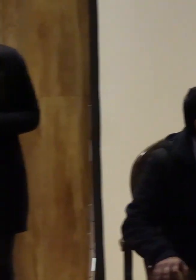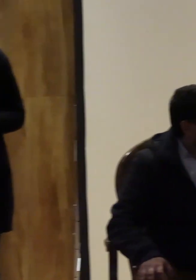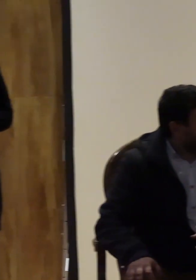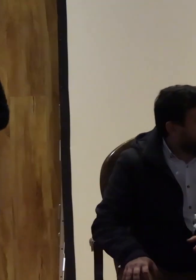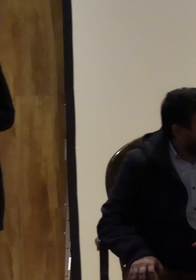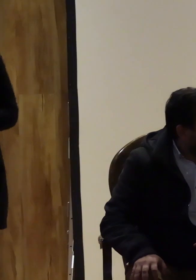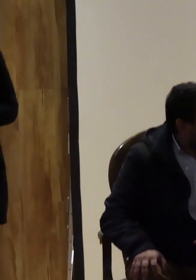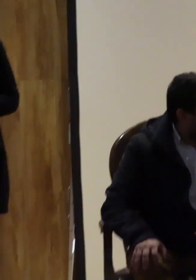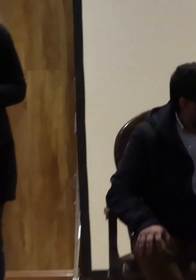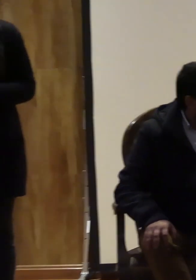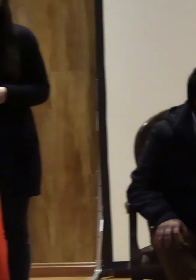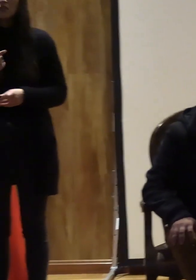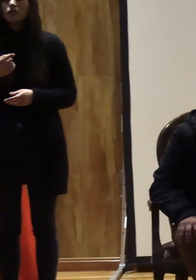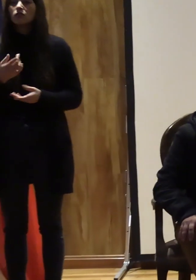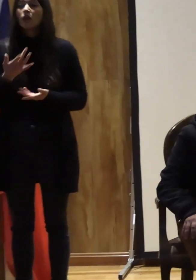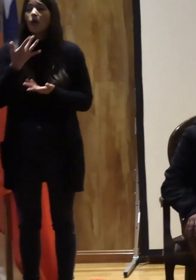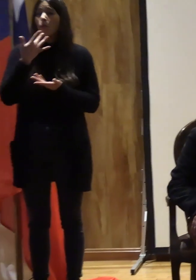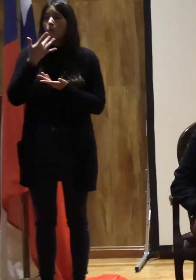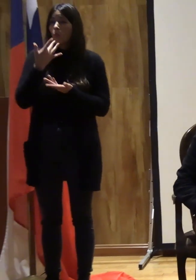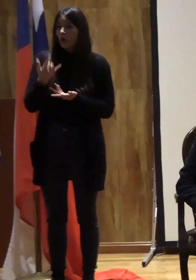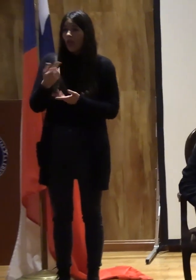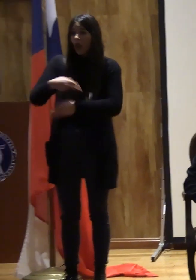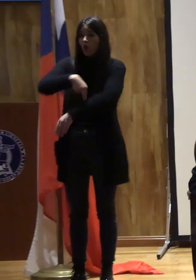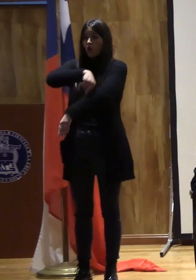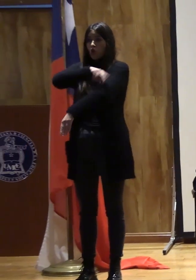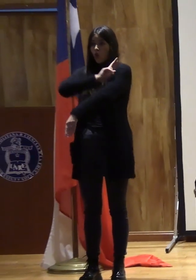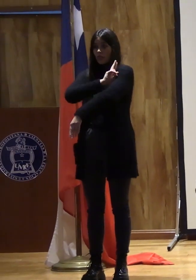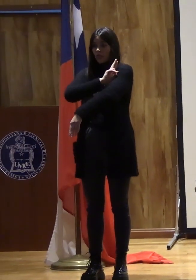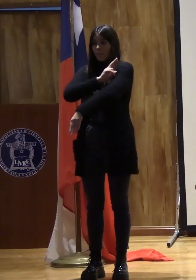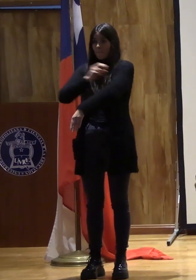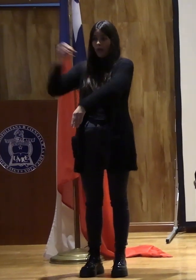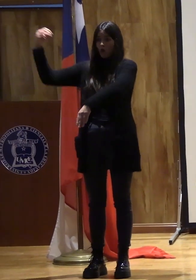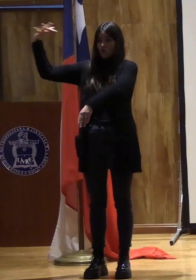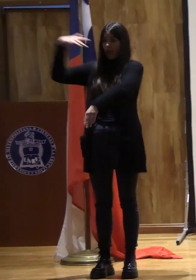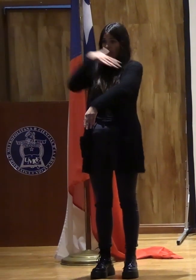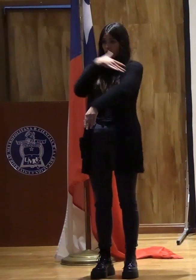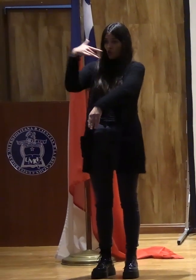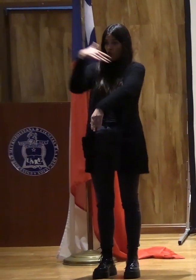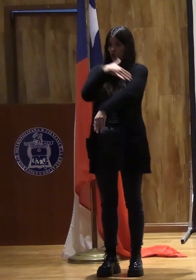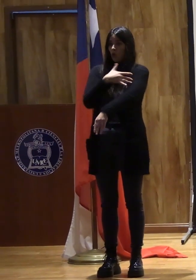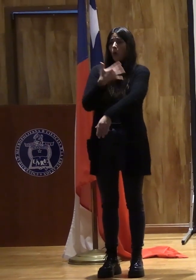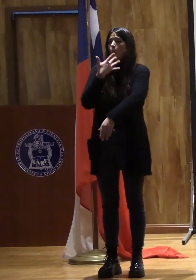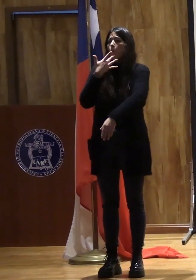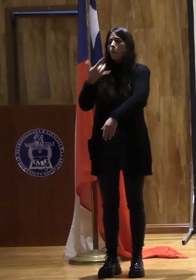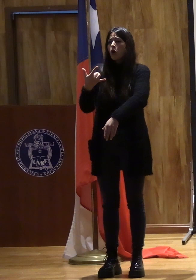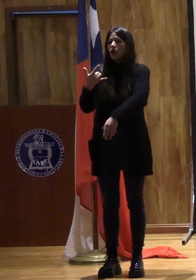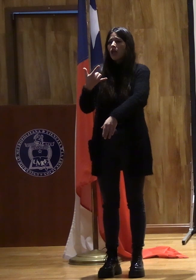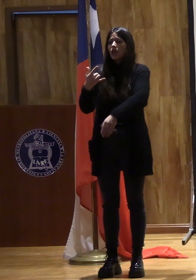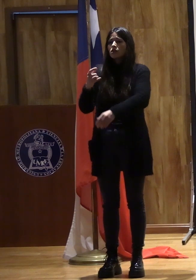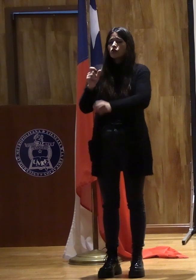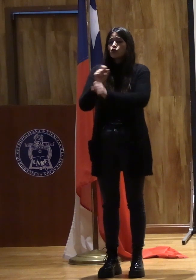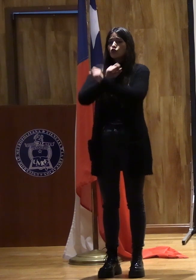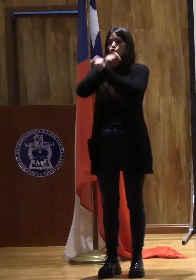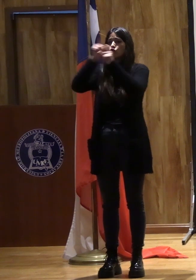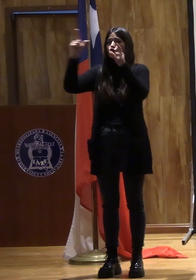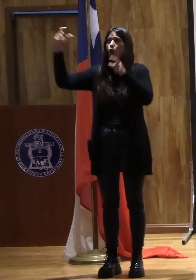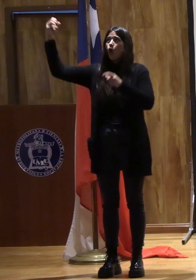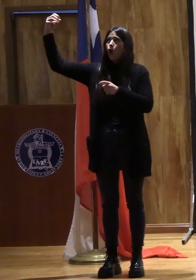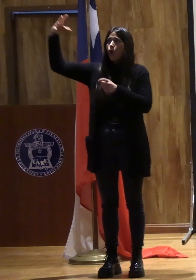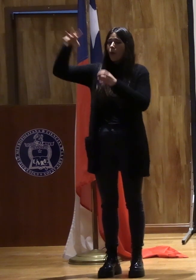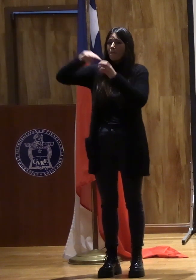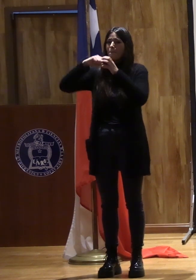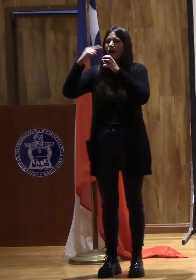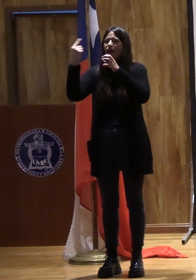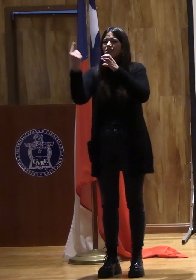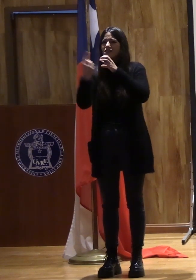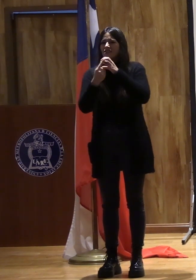¿por qué ocurre que la radiación en la zona del norte sea más alta? Bueno, simplemente porque el Sol pasa por el cenit. Ahora,